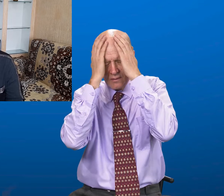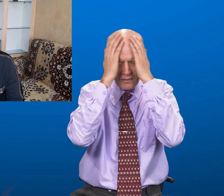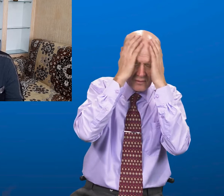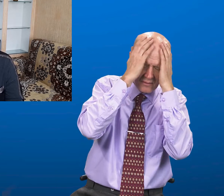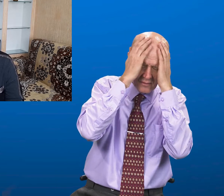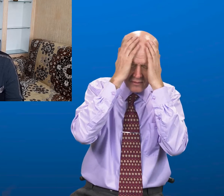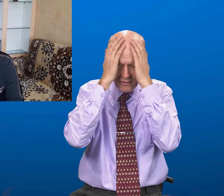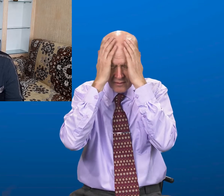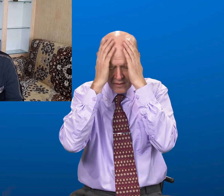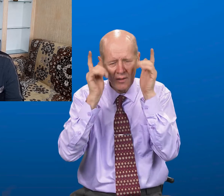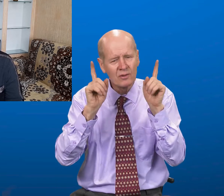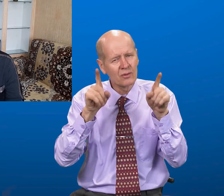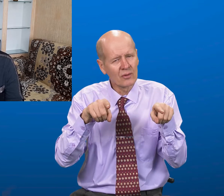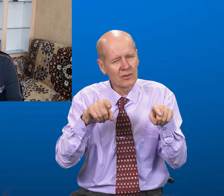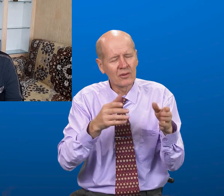на земле.